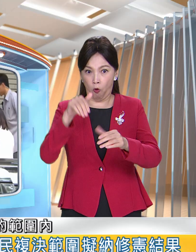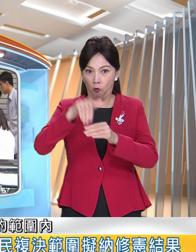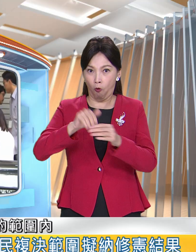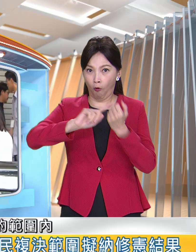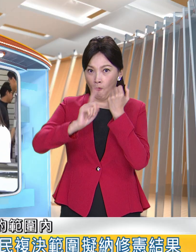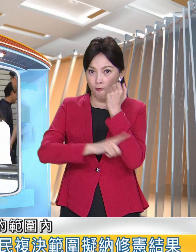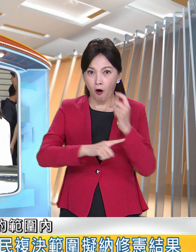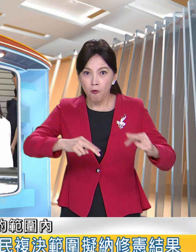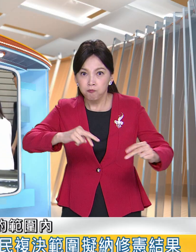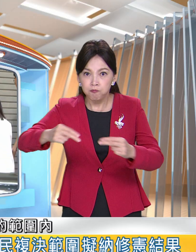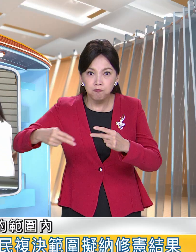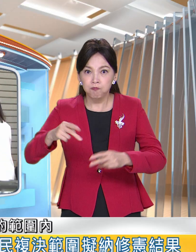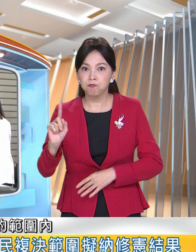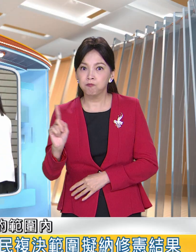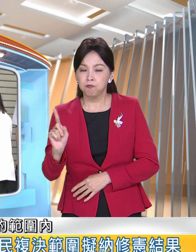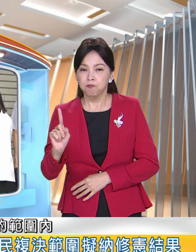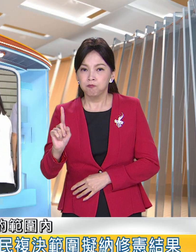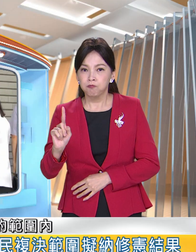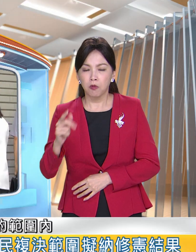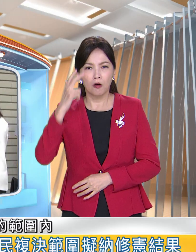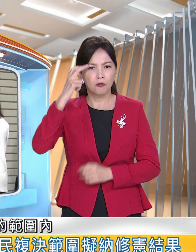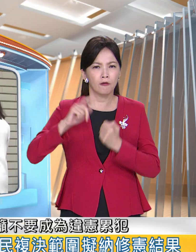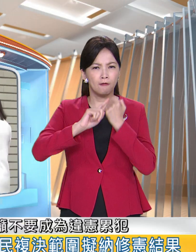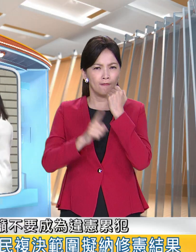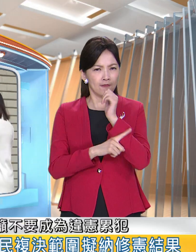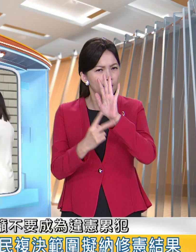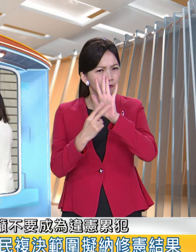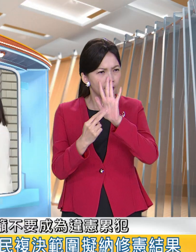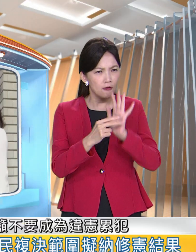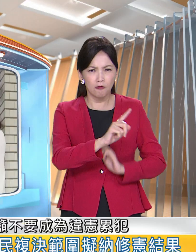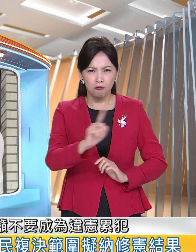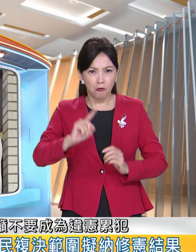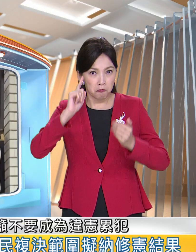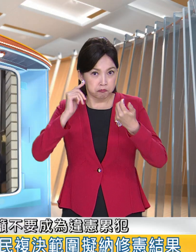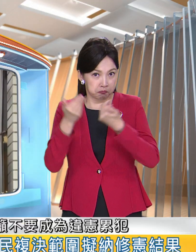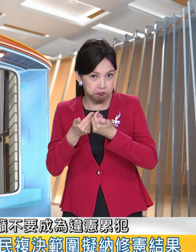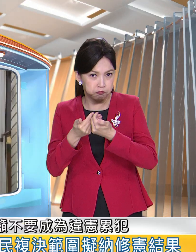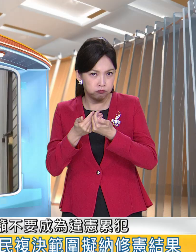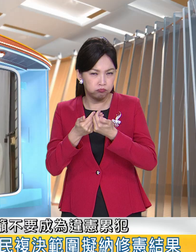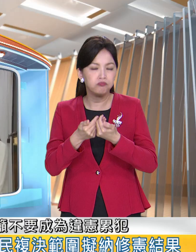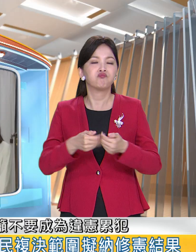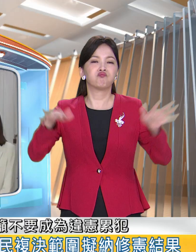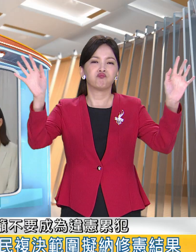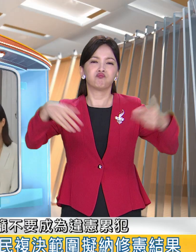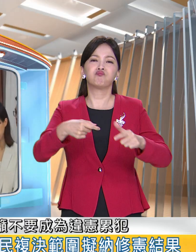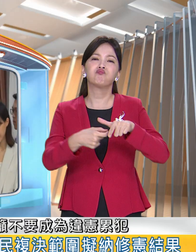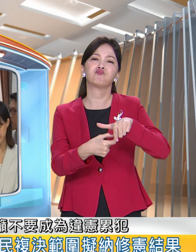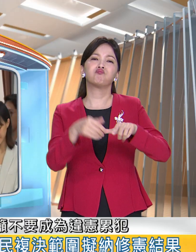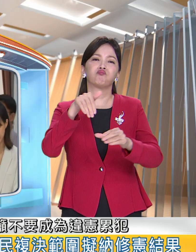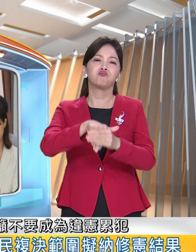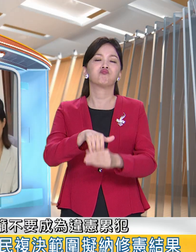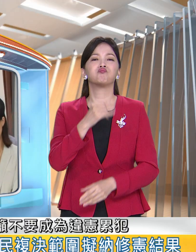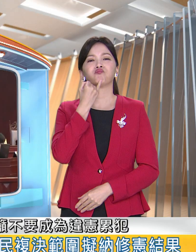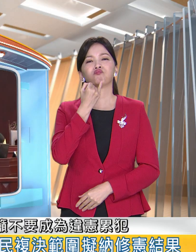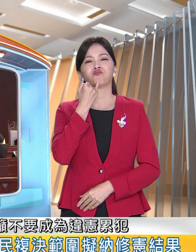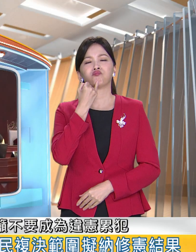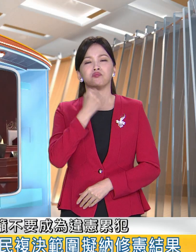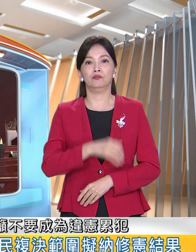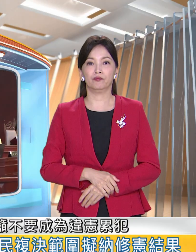入到公民复决的范围内。民进党团则是呼吁，不要成为违宪